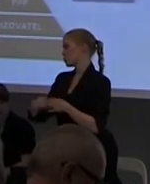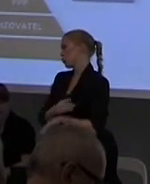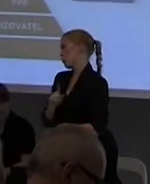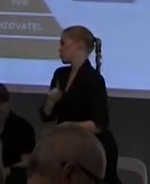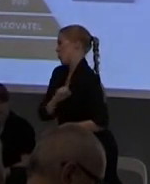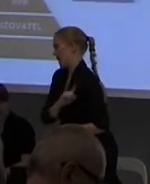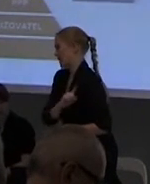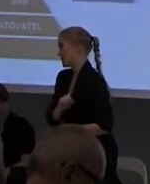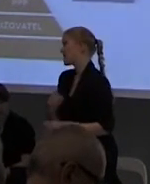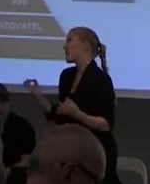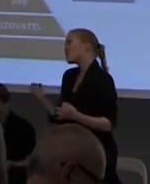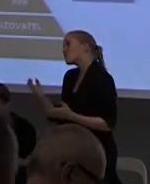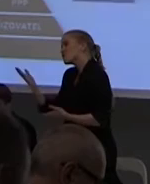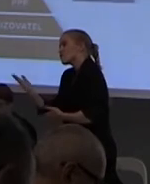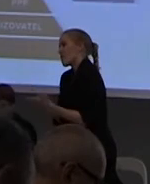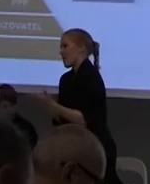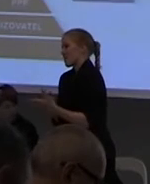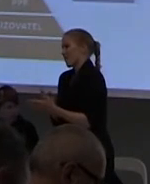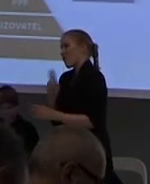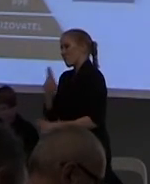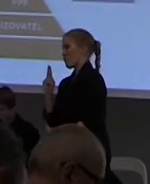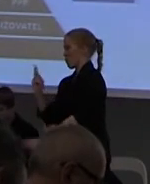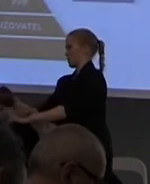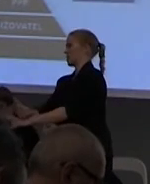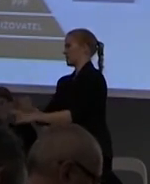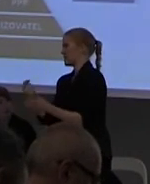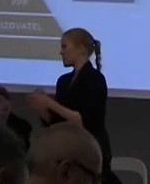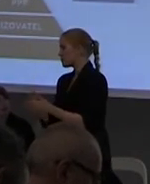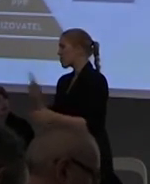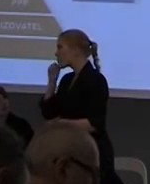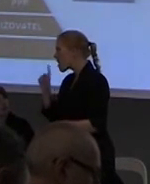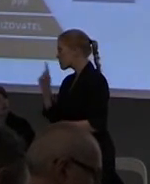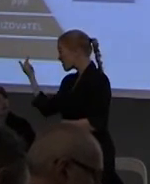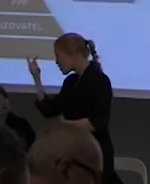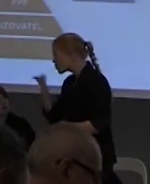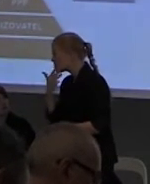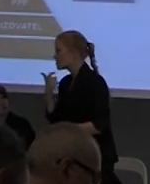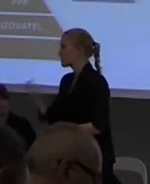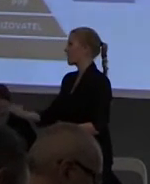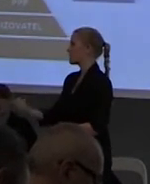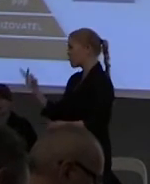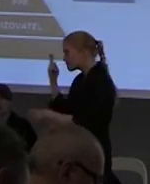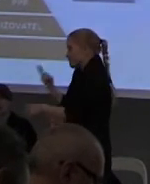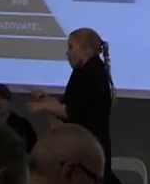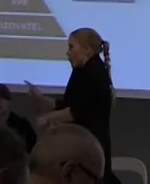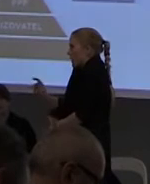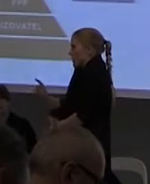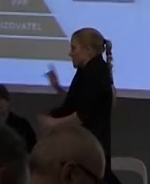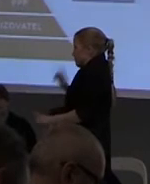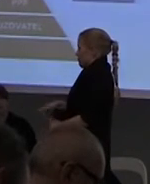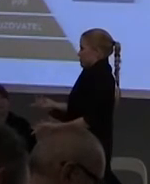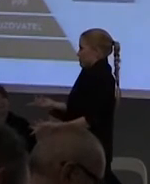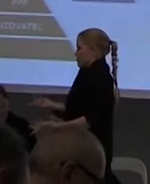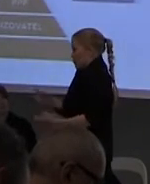Pokud pochází z rodiny, kde část rodičů vlastně nerozumí česky, je nějaký předpoklad, že třeba jeho znalost vyučovacího jazyka